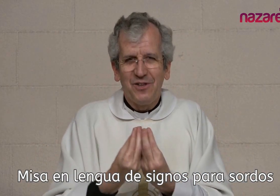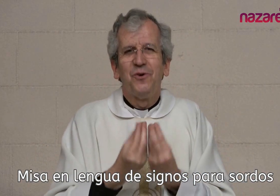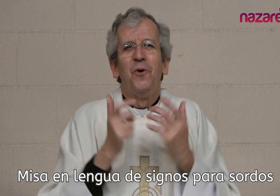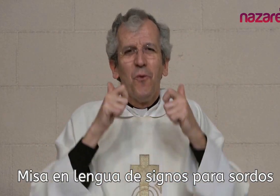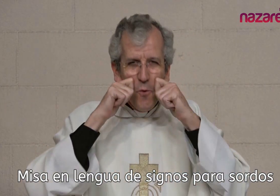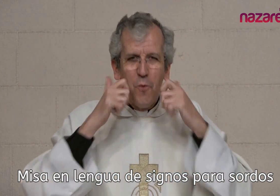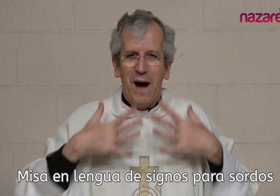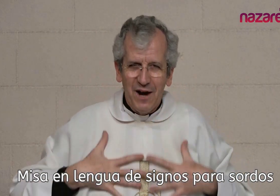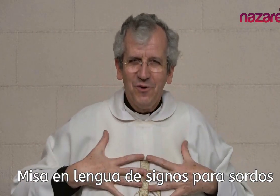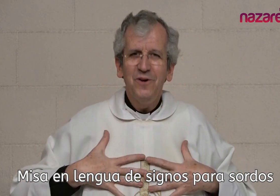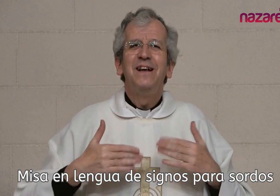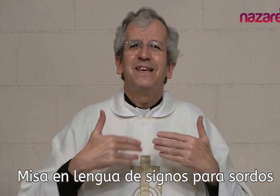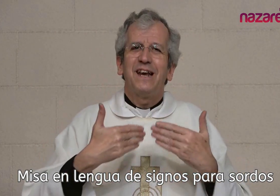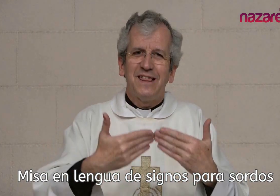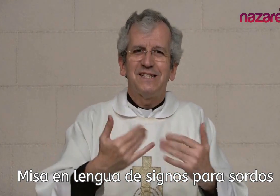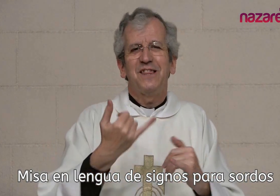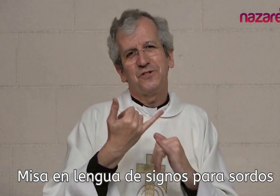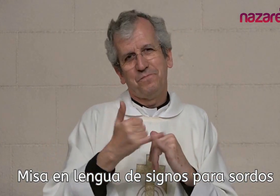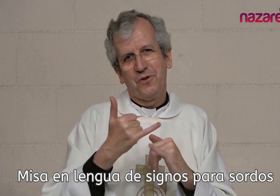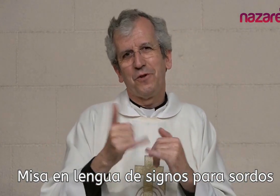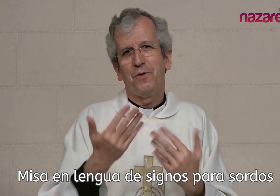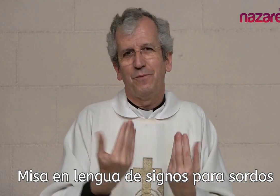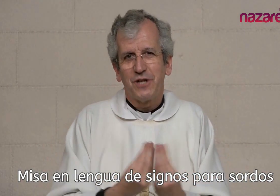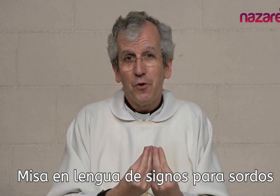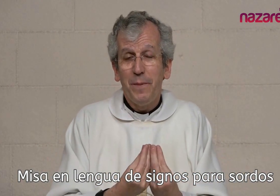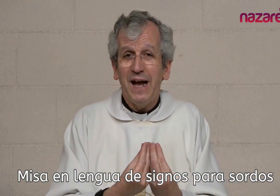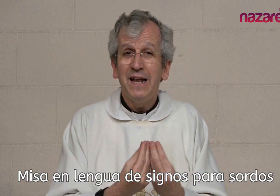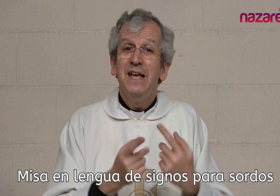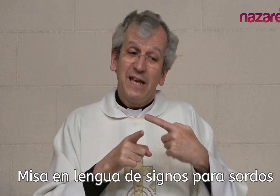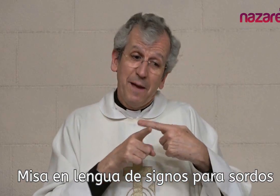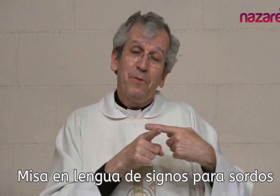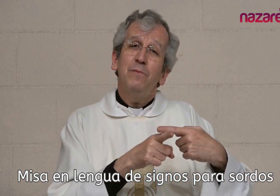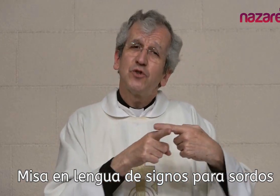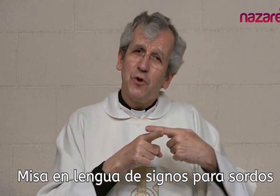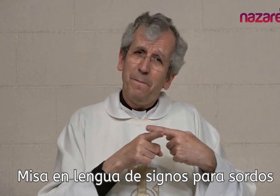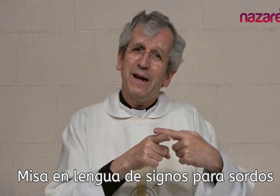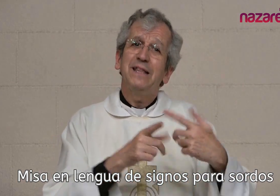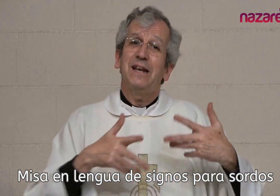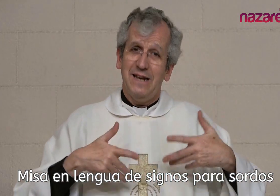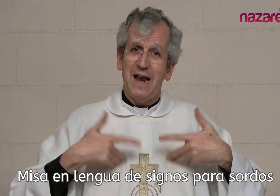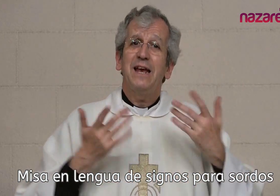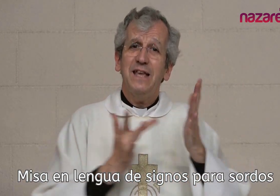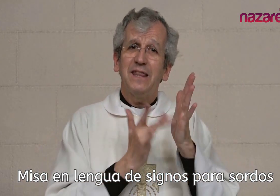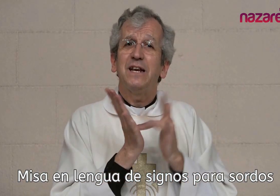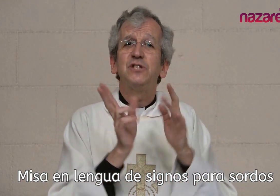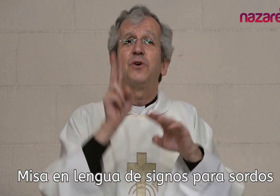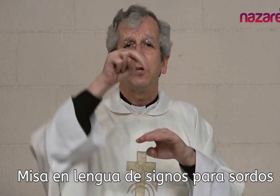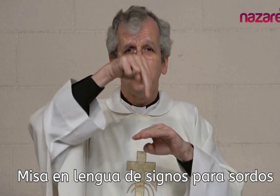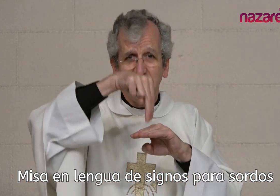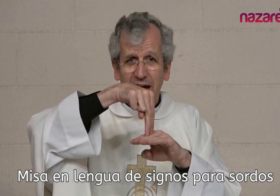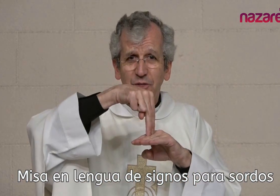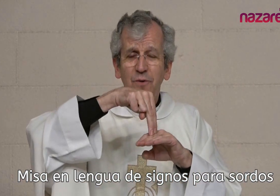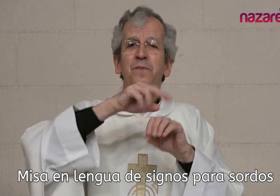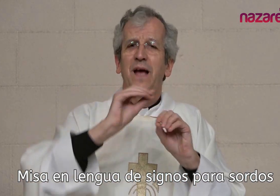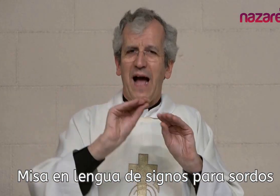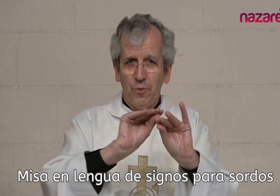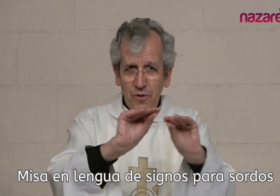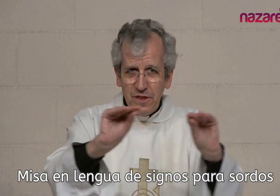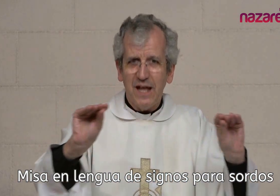contacto humano que gracias a Dios pronto podremos recuperar, que podremos compartir la alegría de Cristo resucitado,